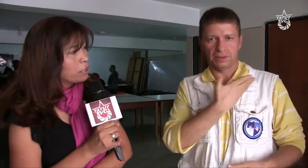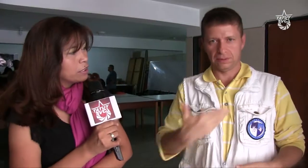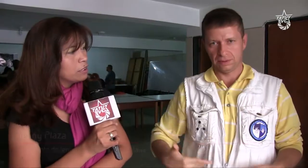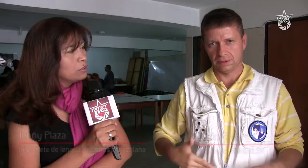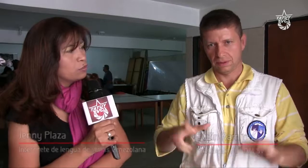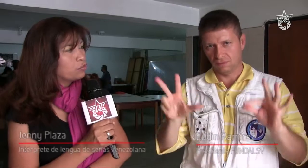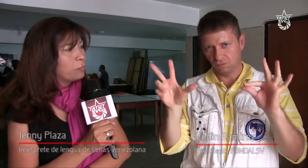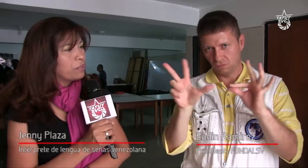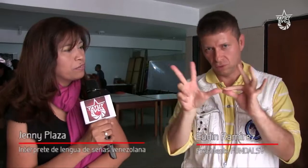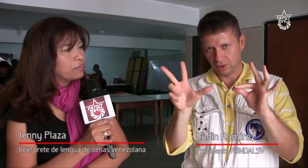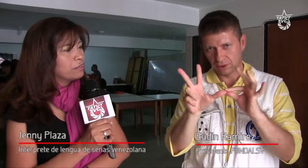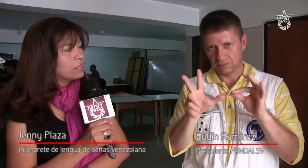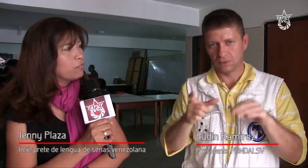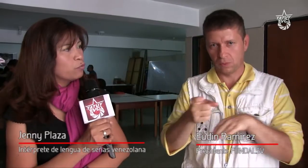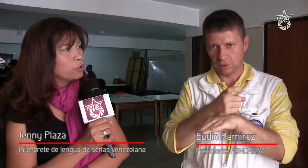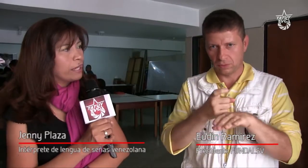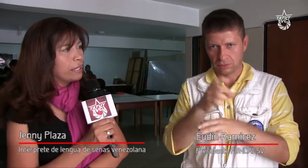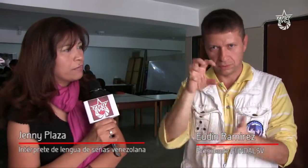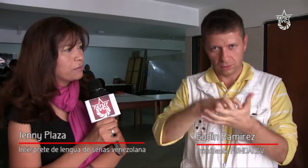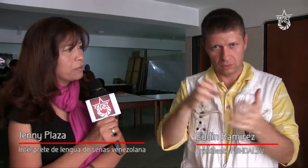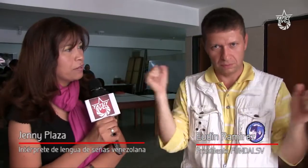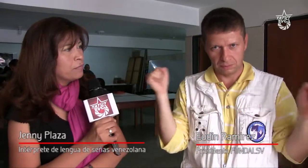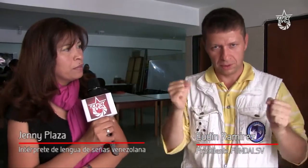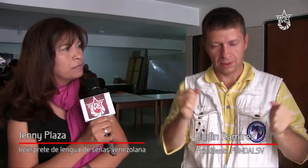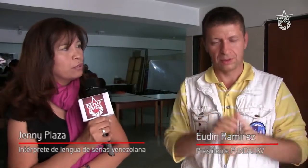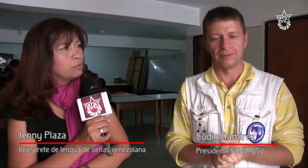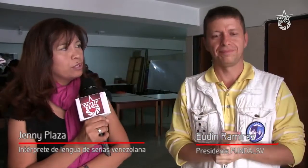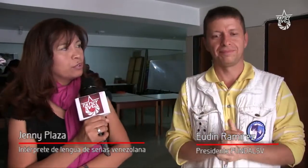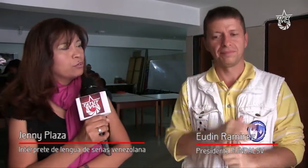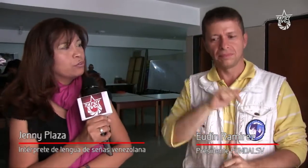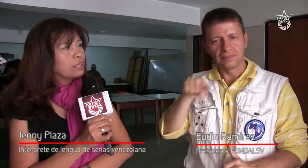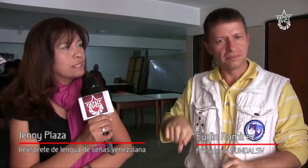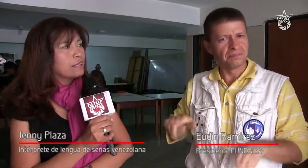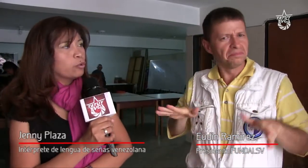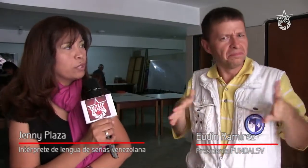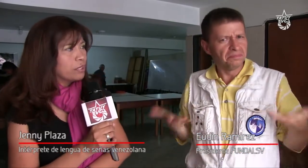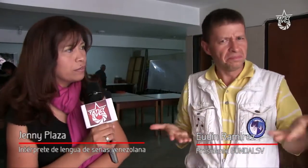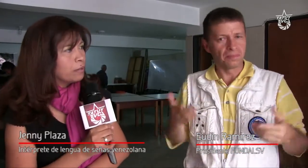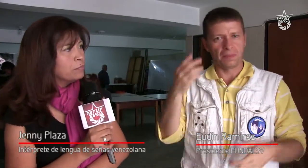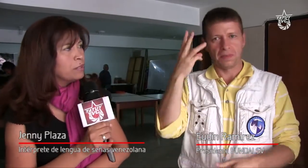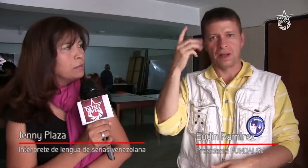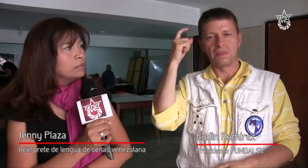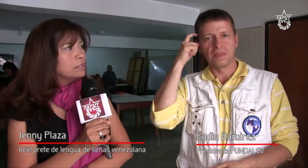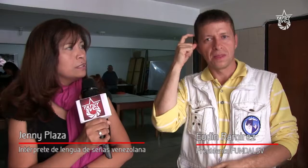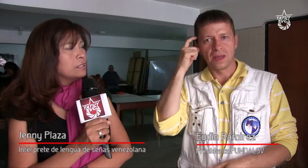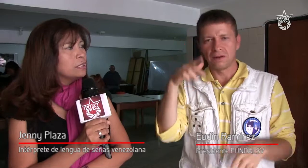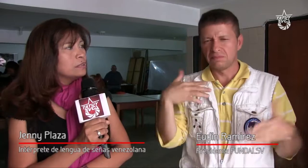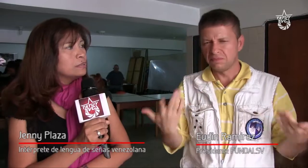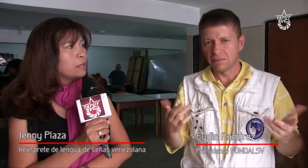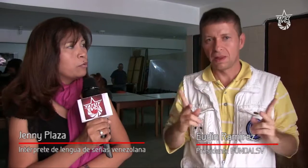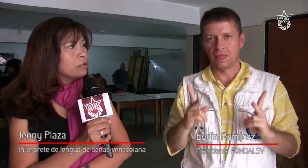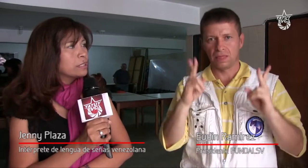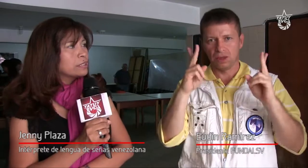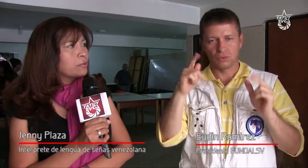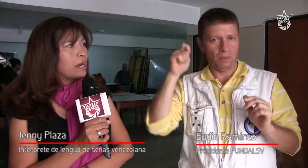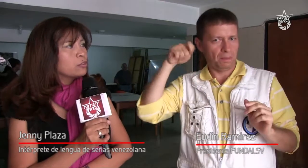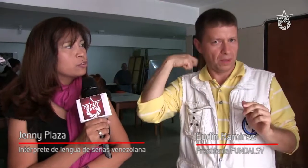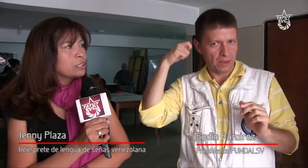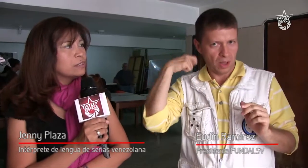aquí, yo soy el presidente de Funda LSB del gobierno del estado Mérida y estamos aquí trabajando tres